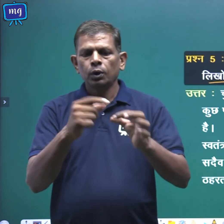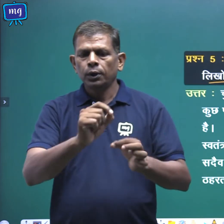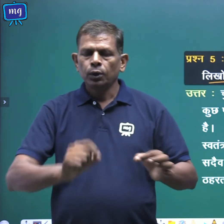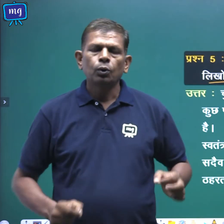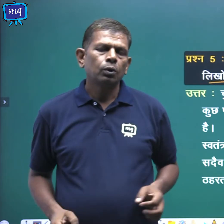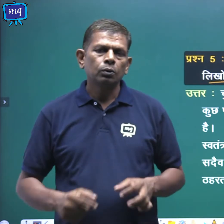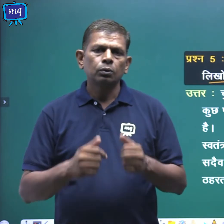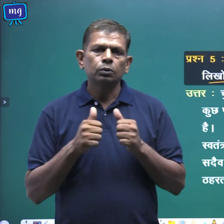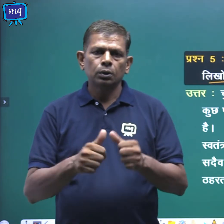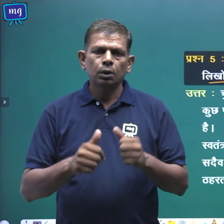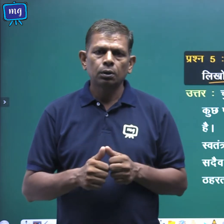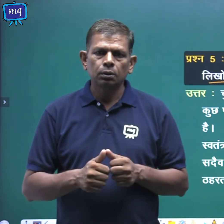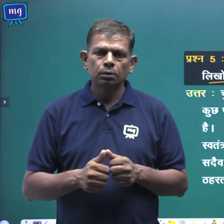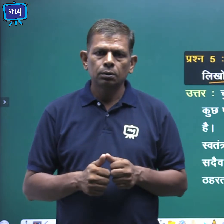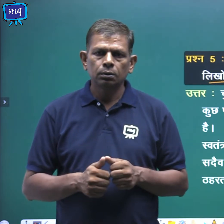उत्तर,